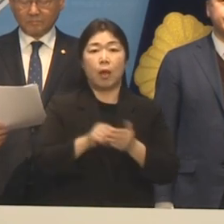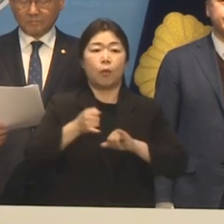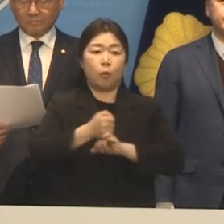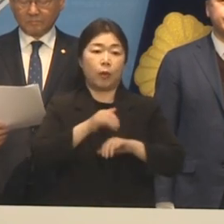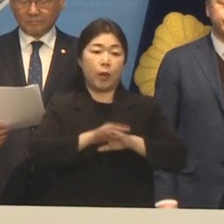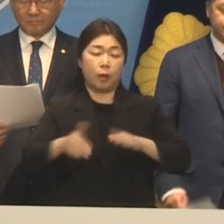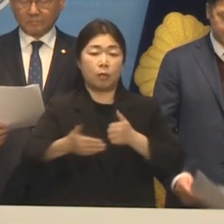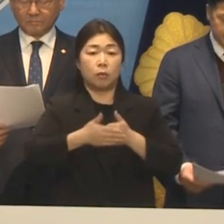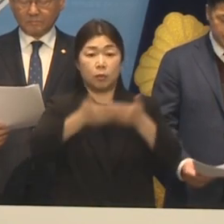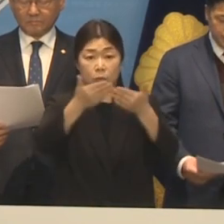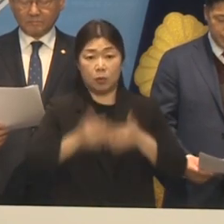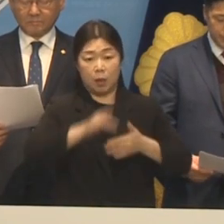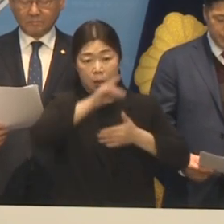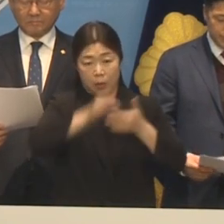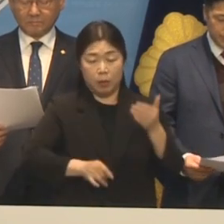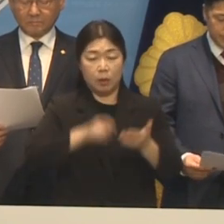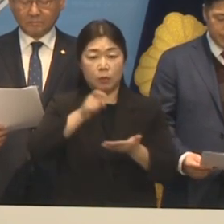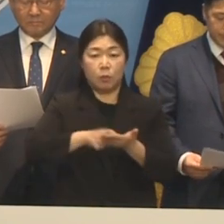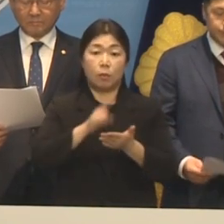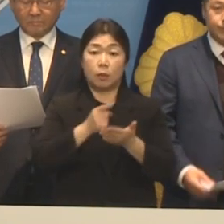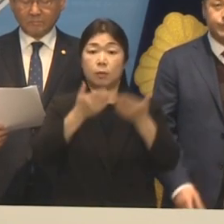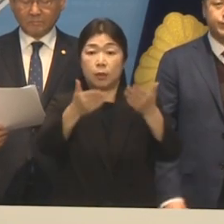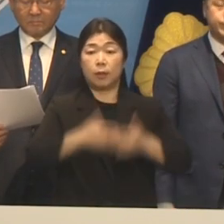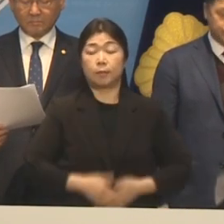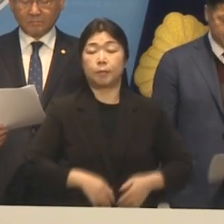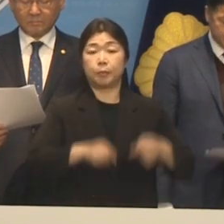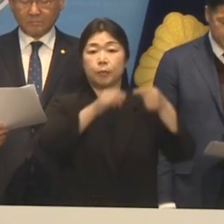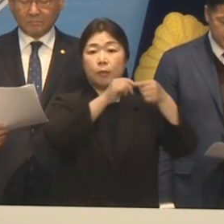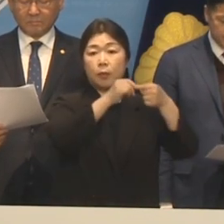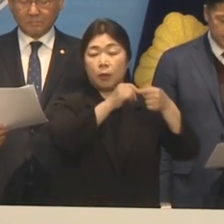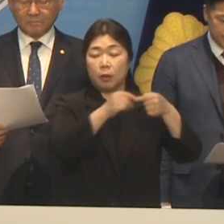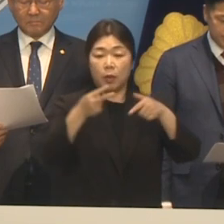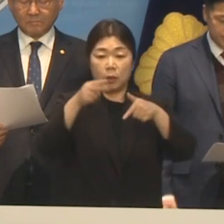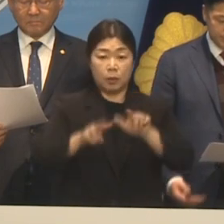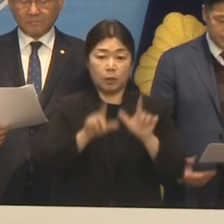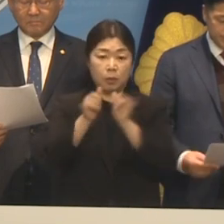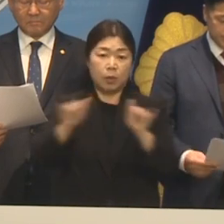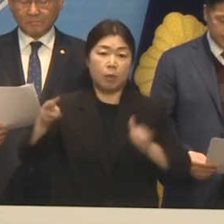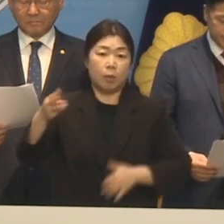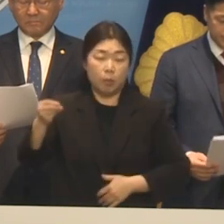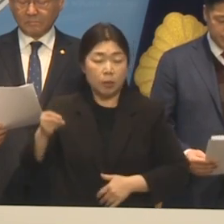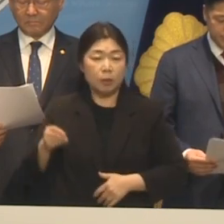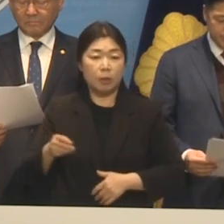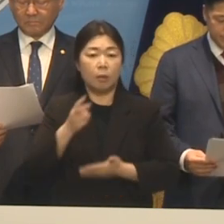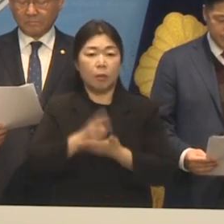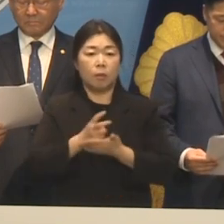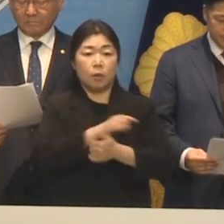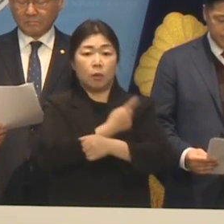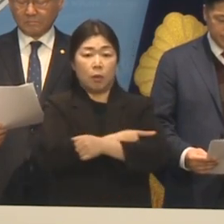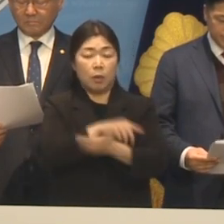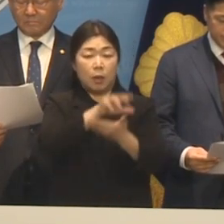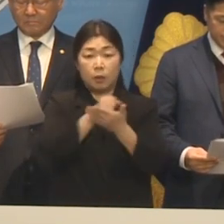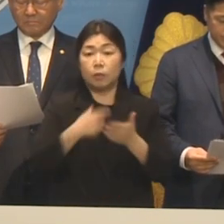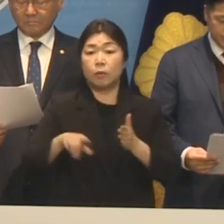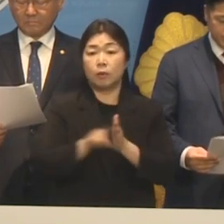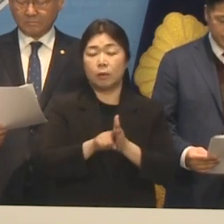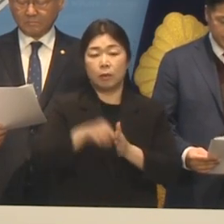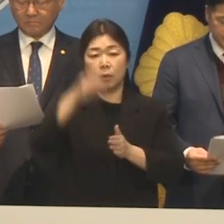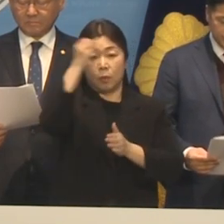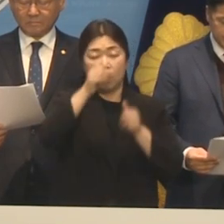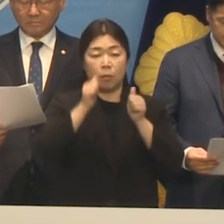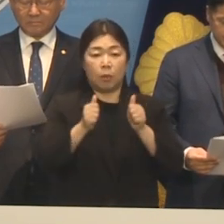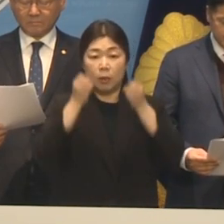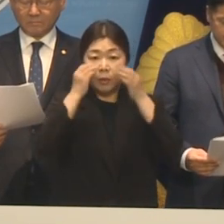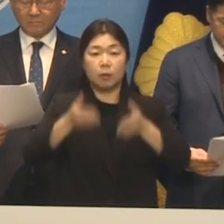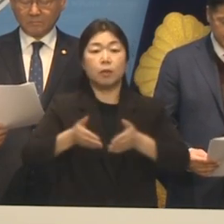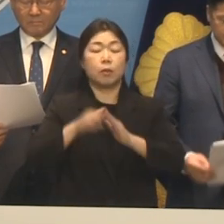것을 다음과 같이 촉구하는 바이다 하나 인천시민 300만의 사법 주원 확보를 위한 고등법원